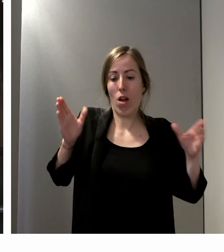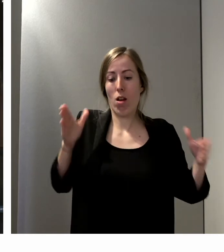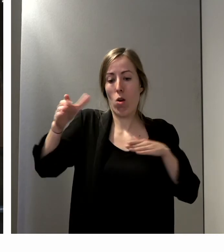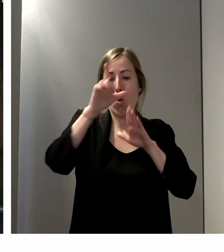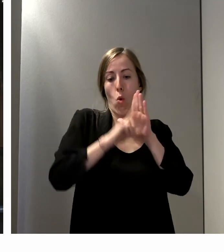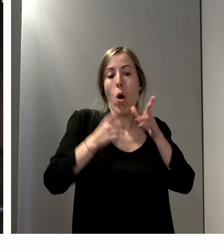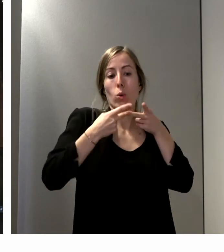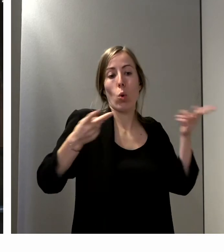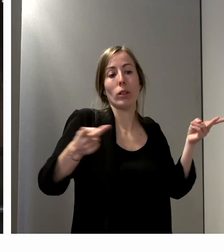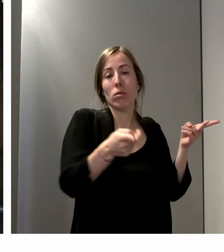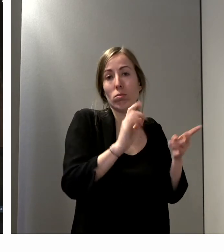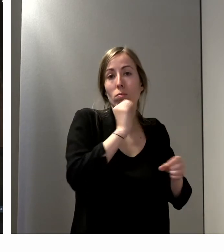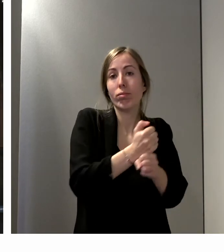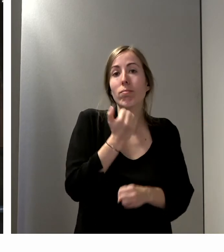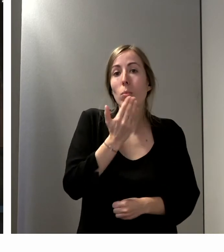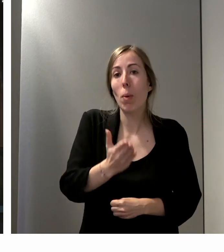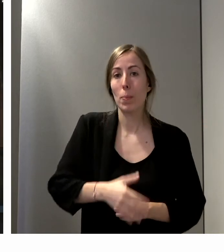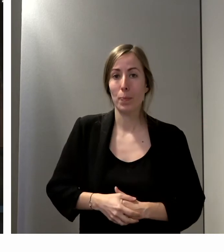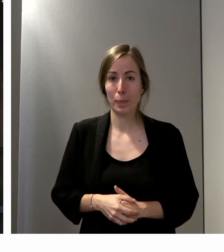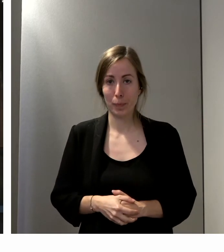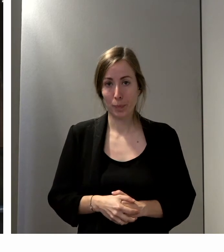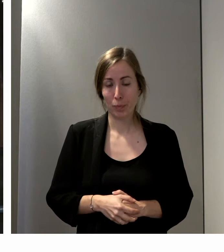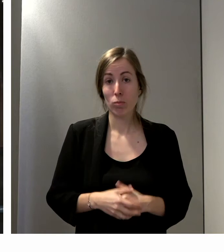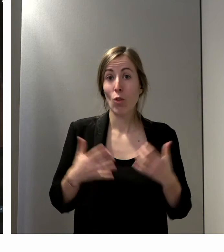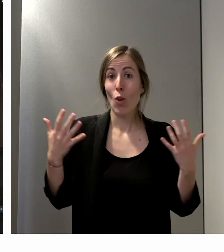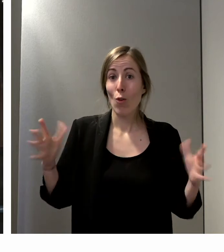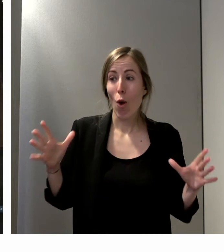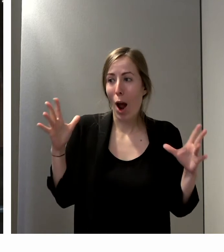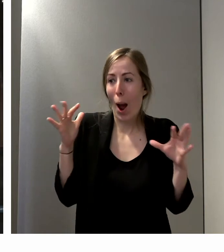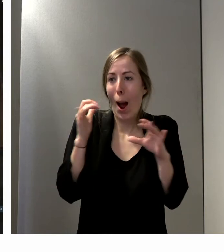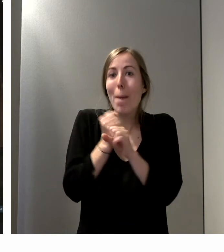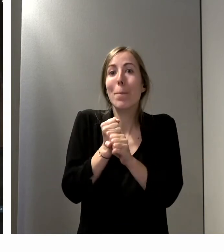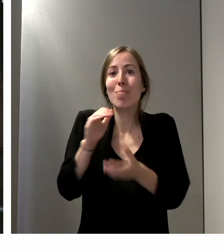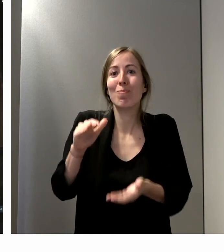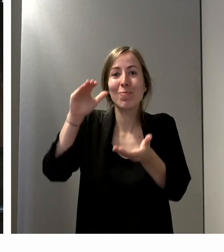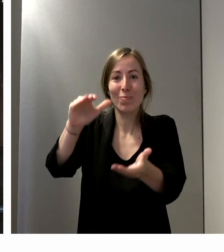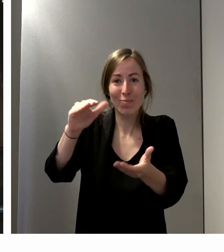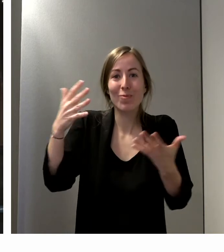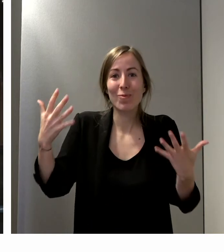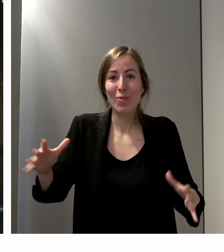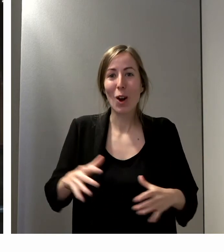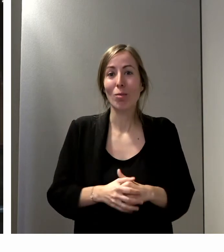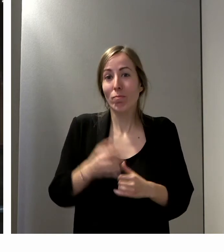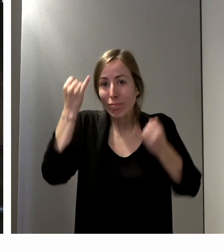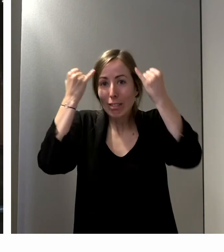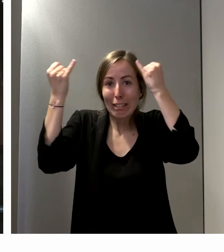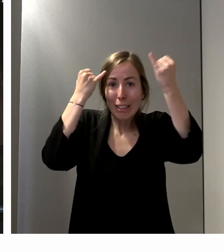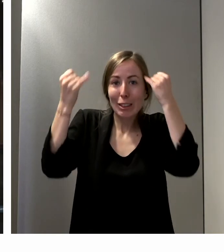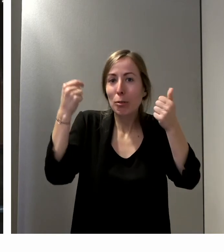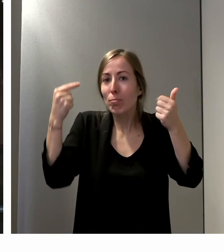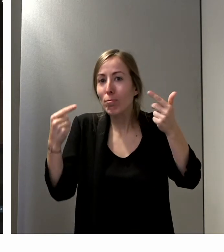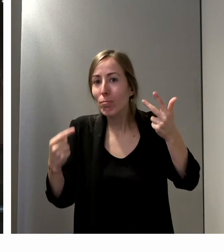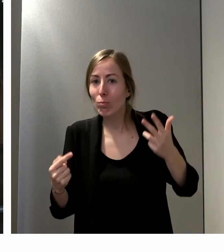dispositions législatives et réglementaires. Voilà succinctement quelques idées